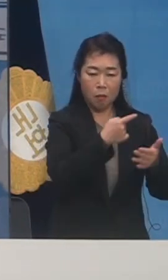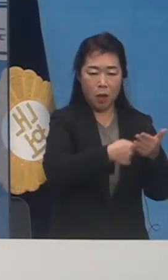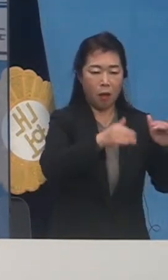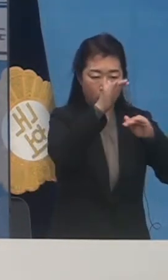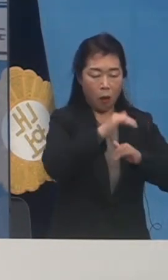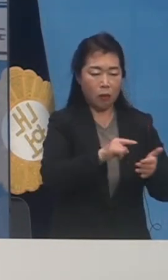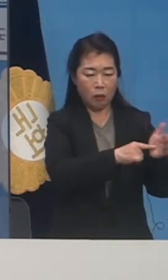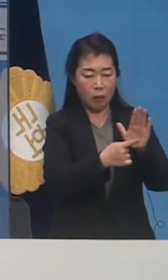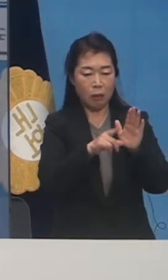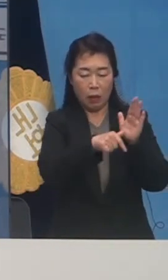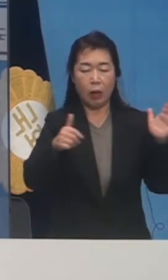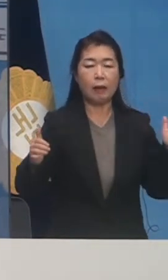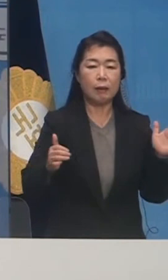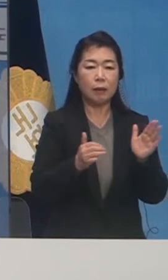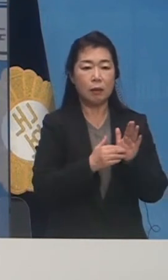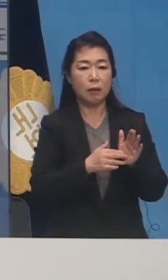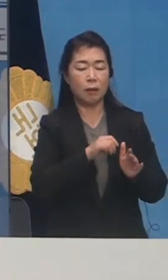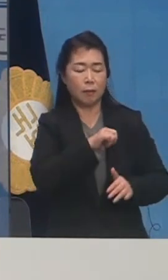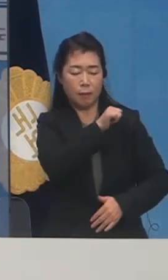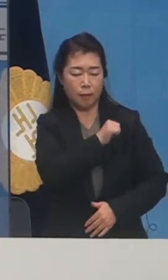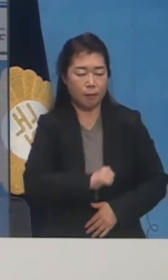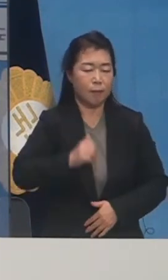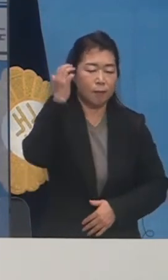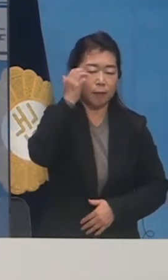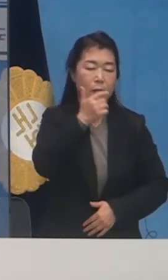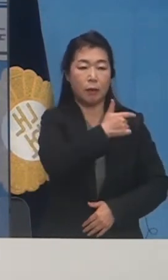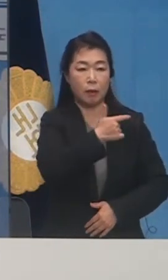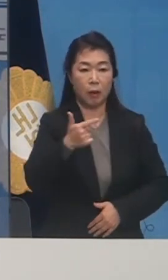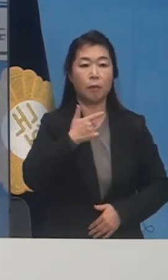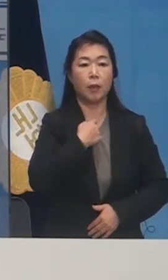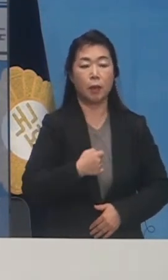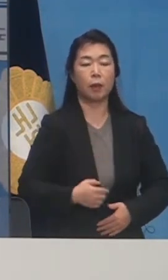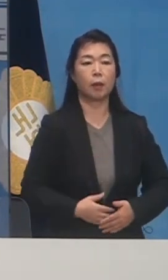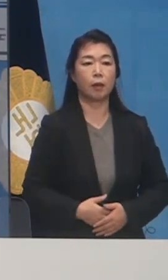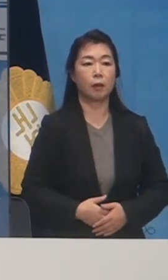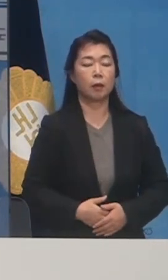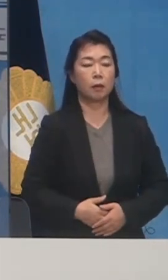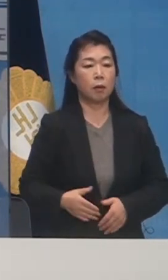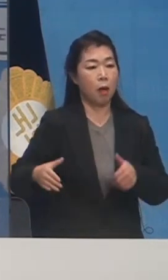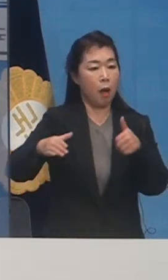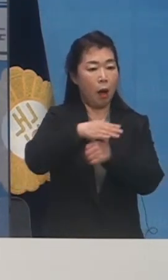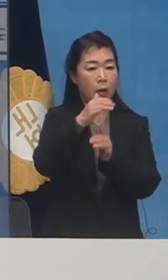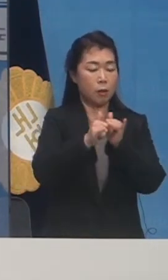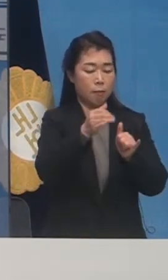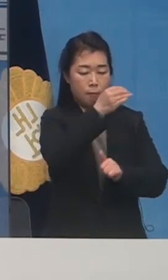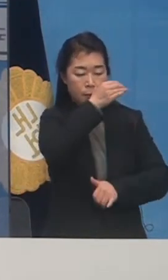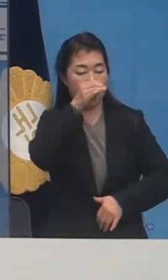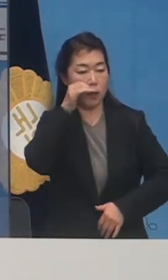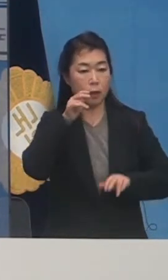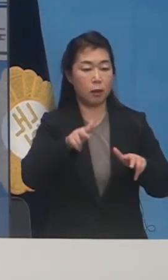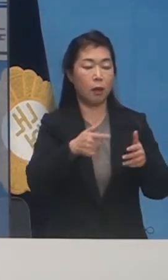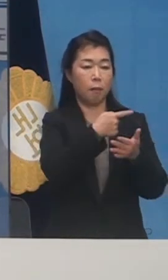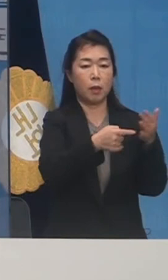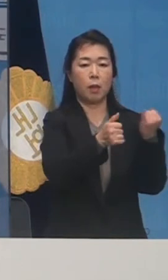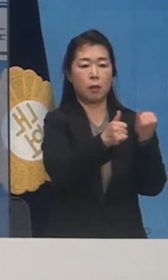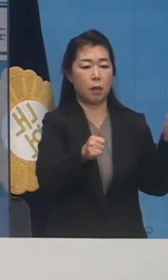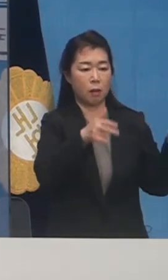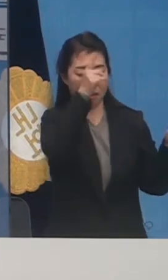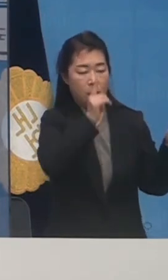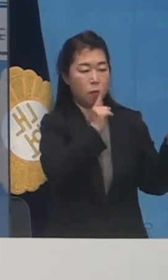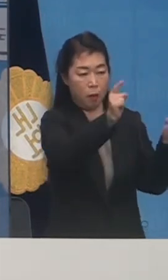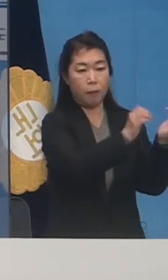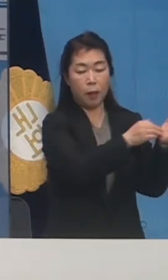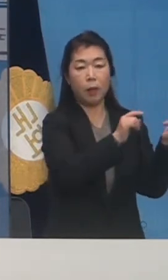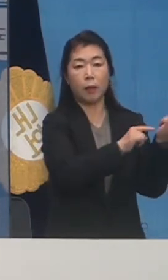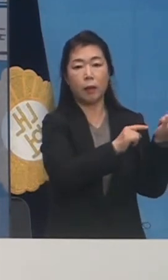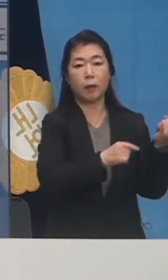사실을 드러내기까지 엄청난 고통을 감당해왔다. 가해자는 뻔뻔하게 피해자를 경찰에